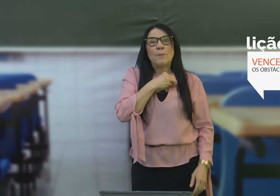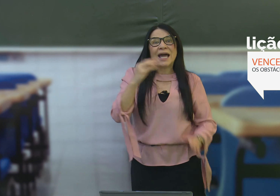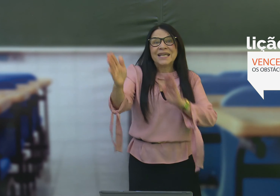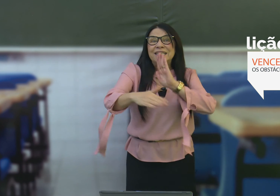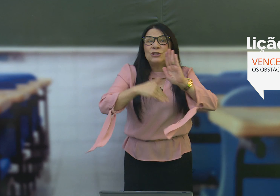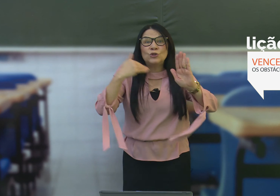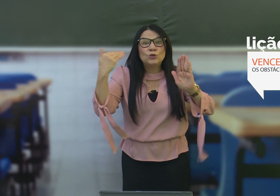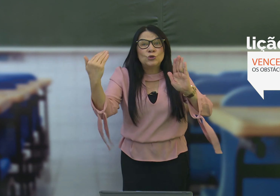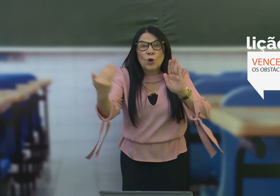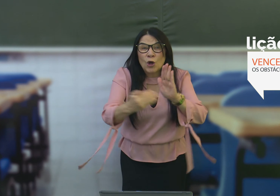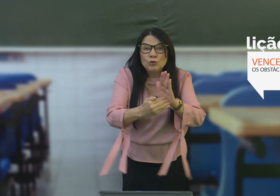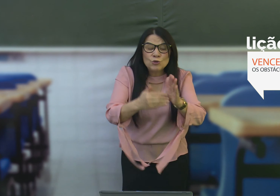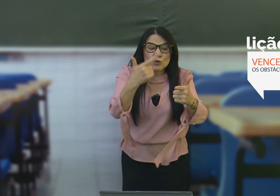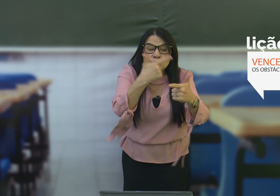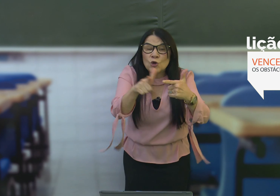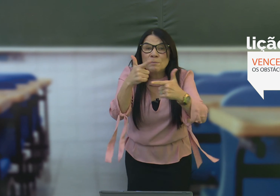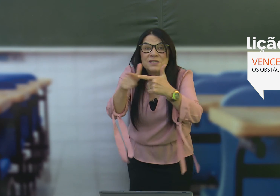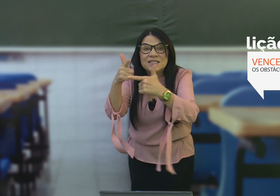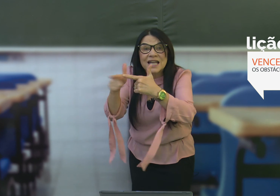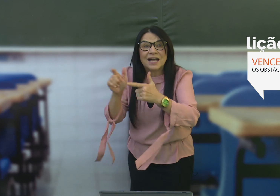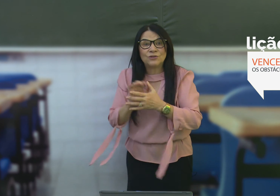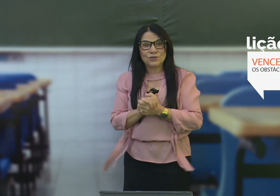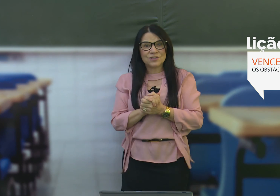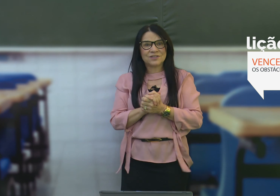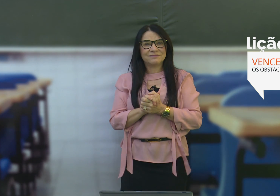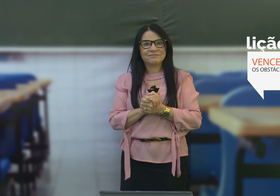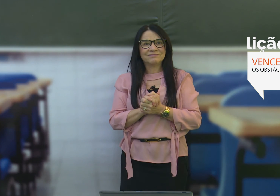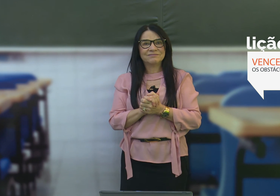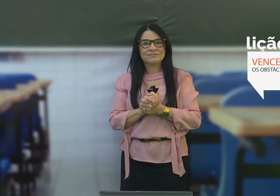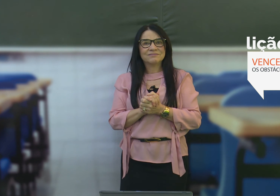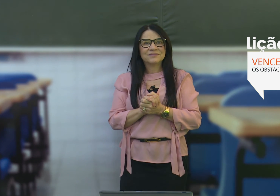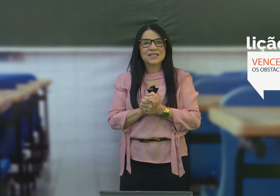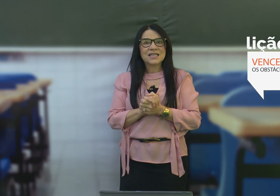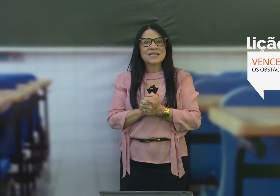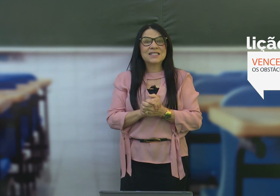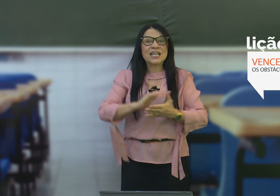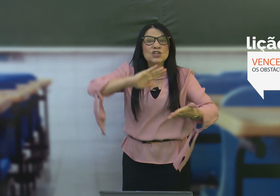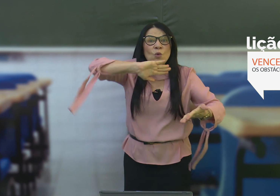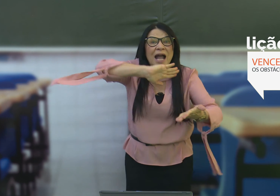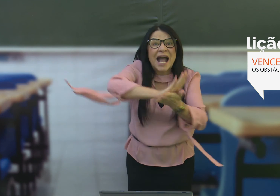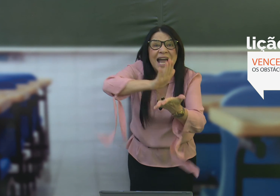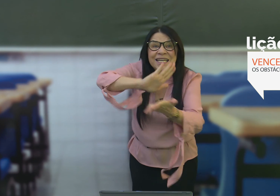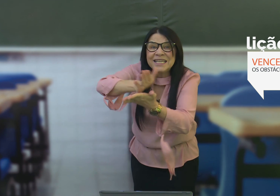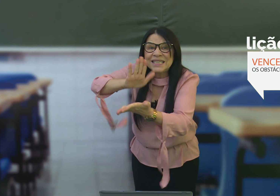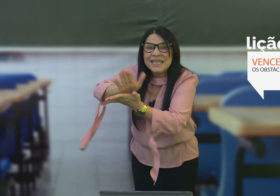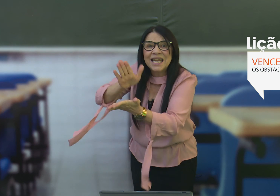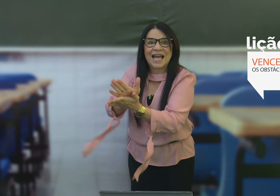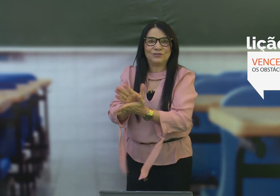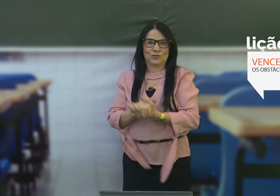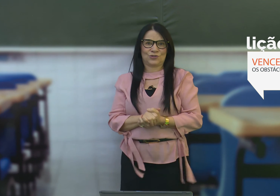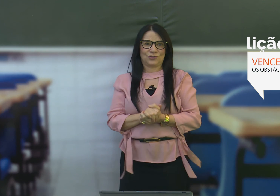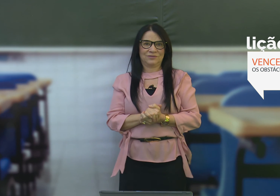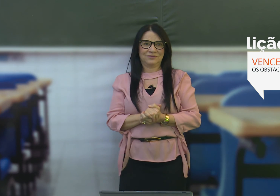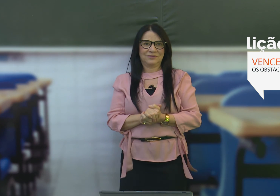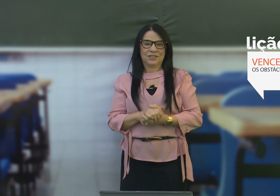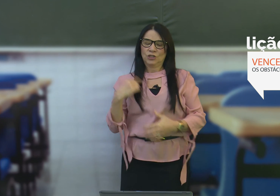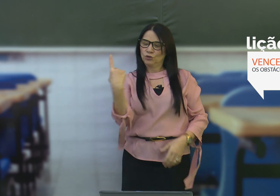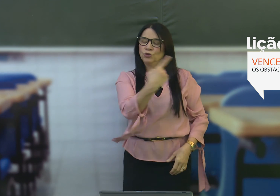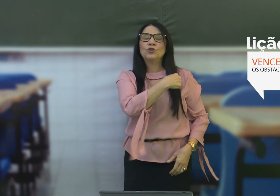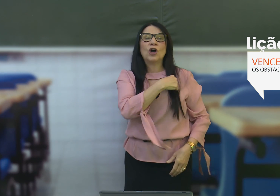Para que todos os obstáculos sejam aniquilados do